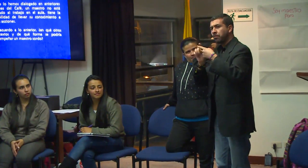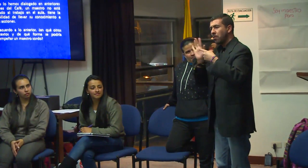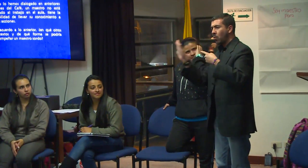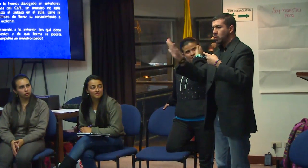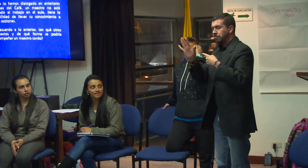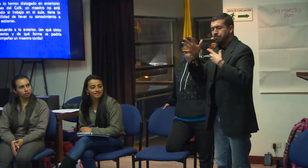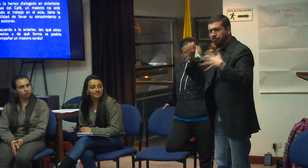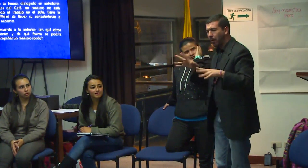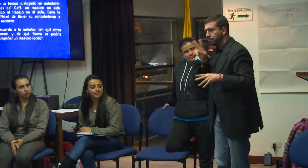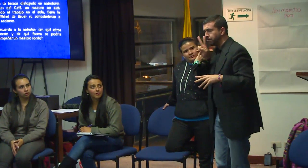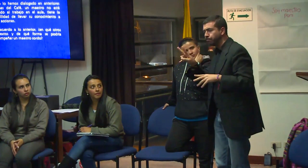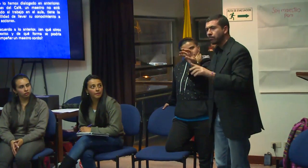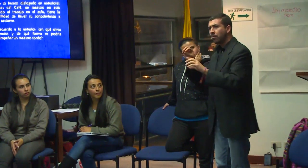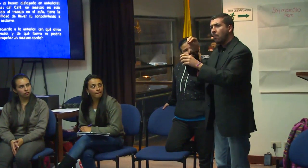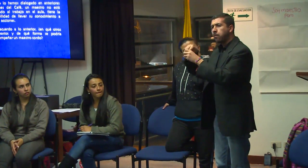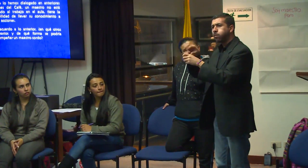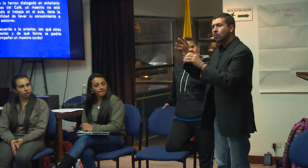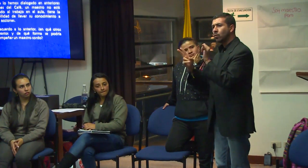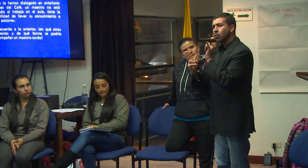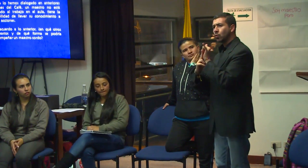Tres puntos. Primero,